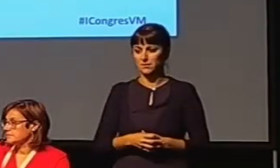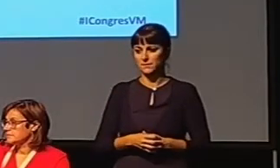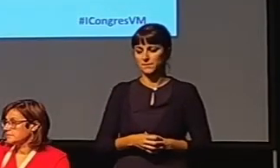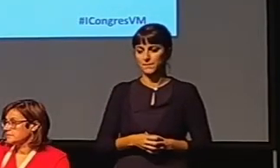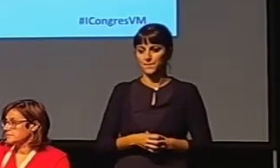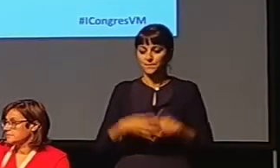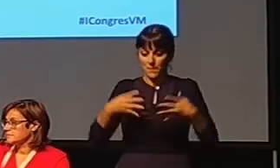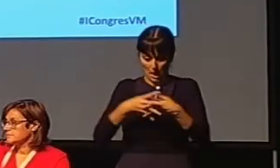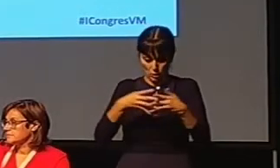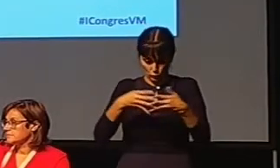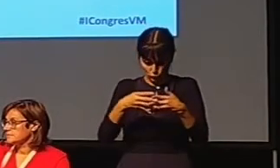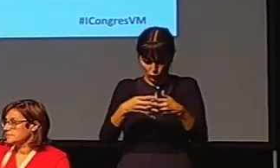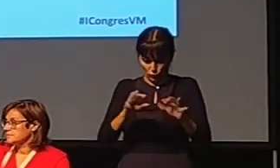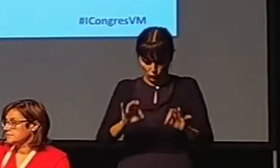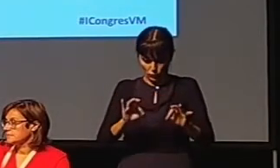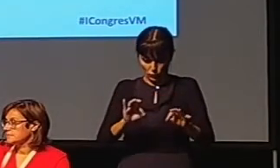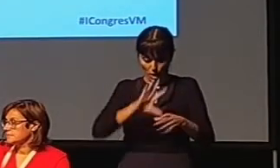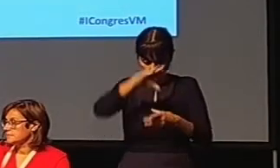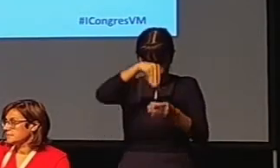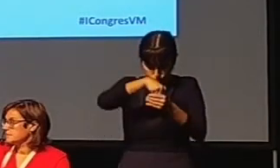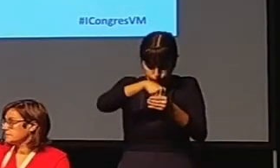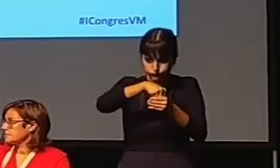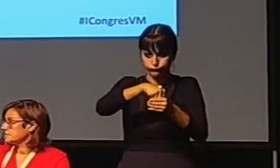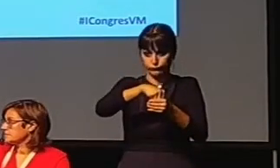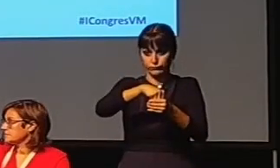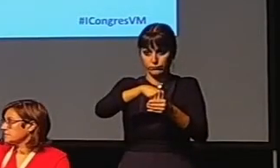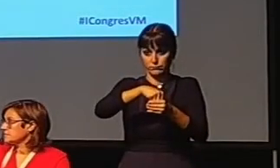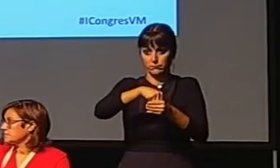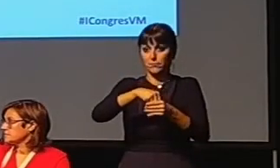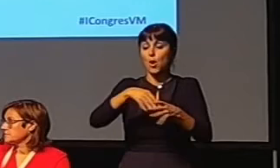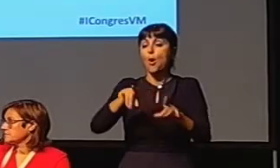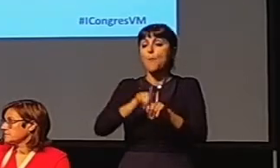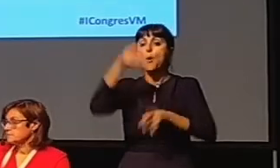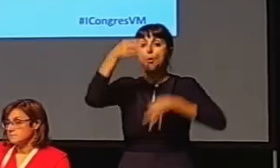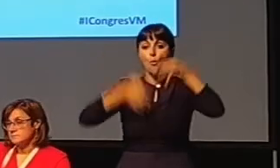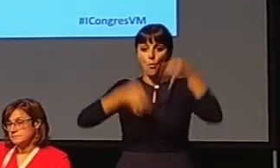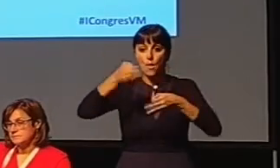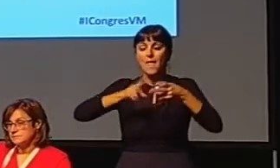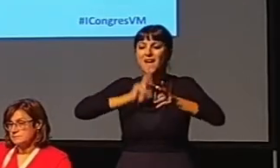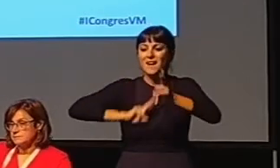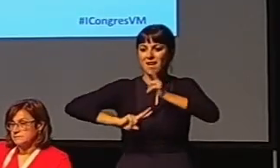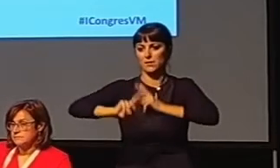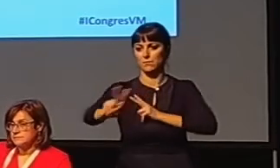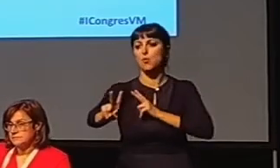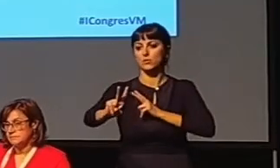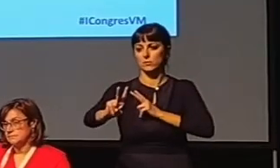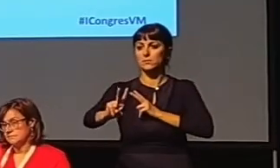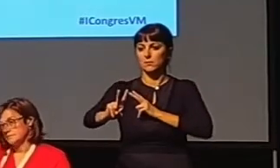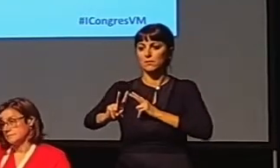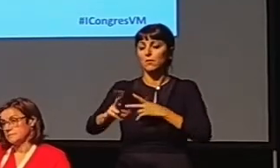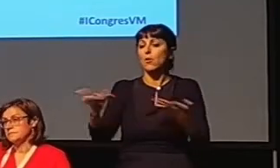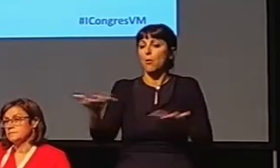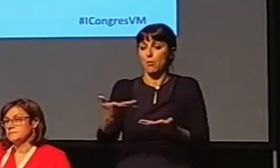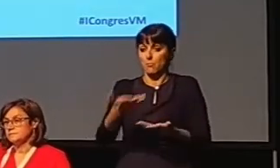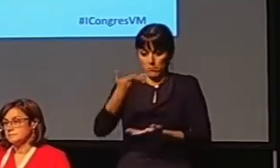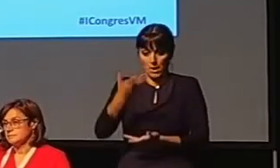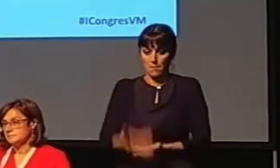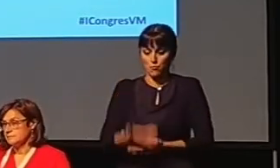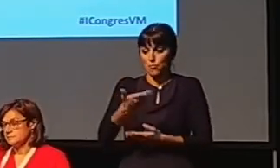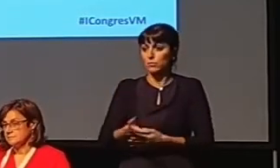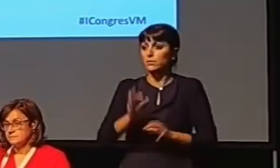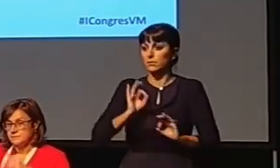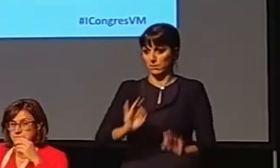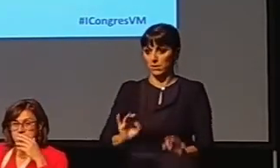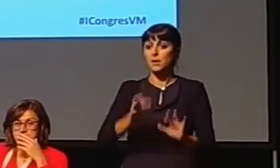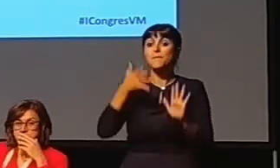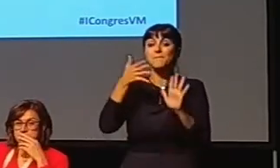estructura que dona lloc, no? A una perspectiva jurídica de les violències sexuals, que crec que és molt important. Dic que és molt important, entre altres